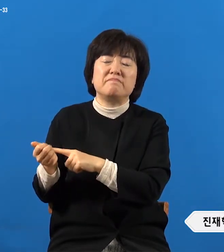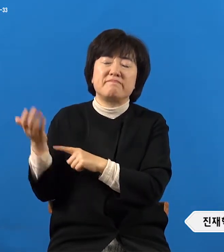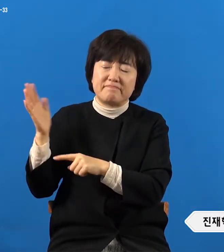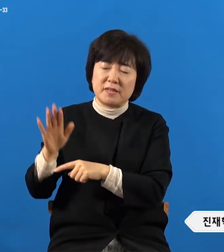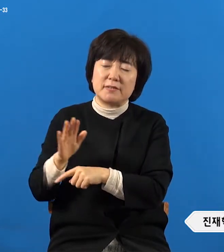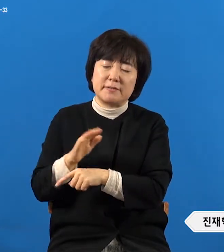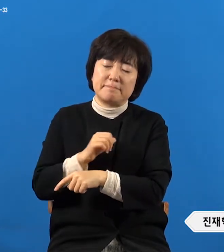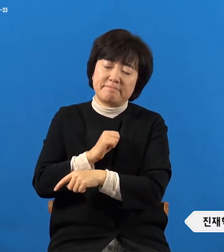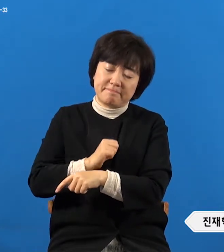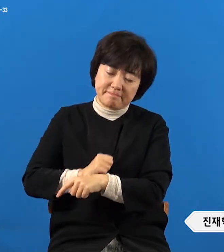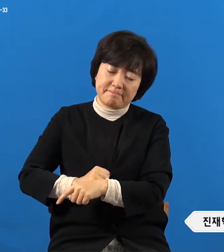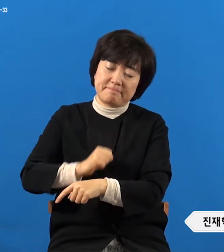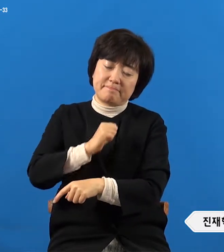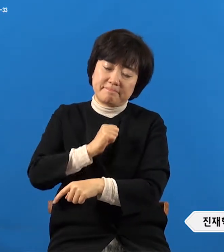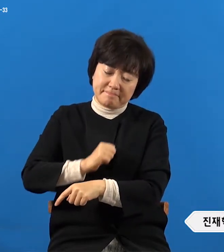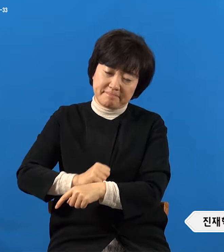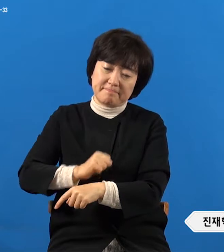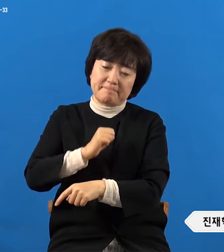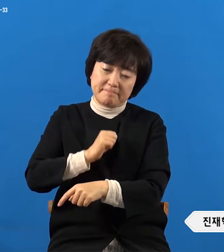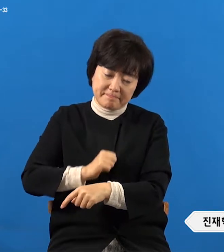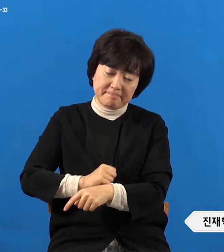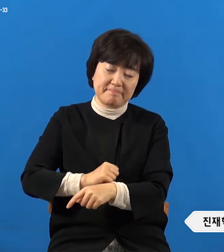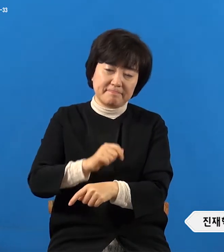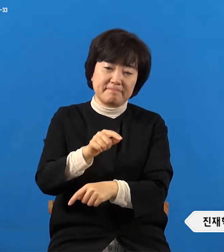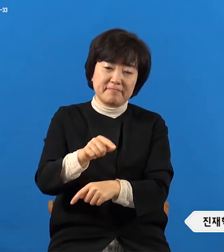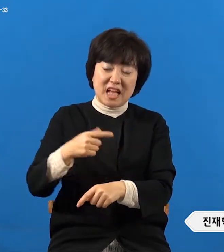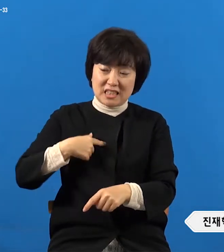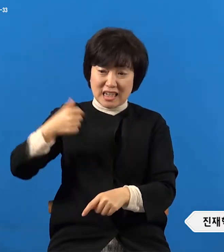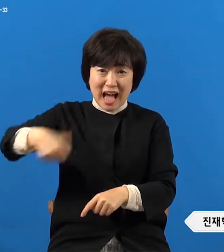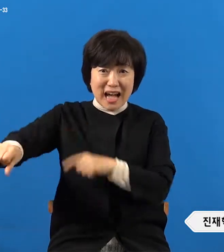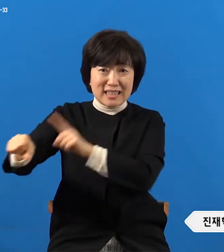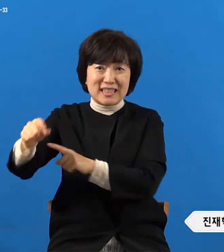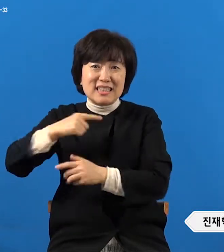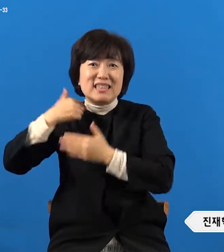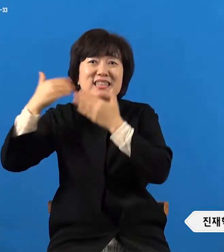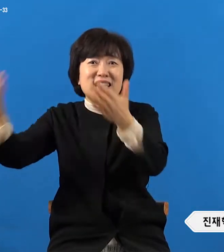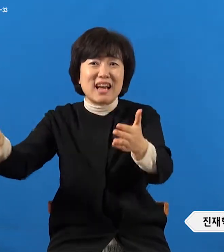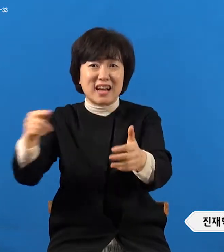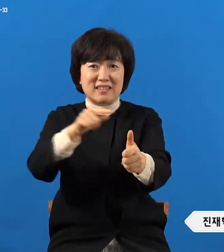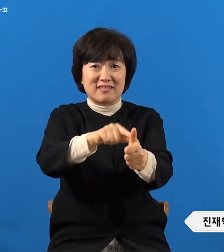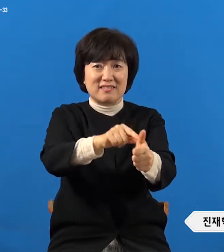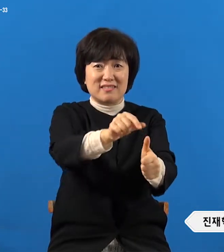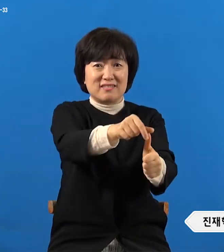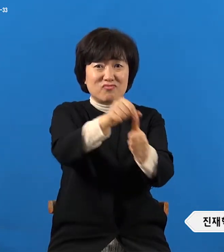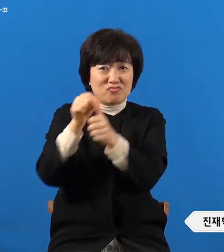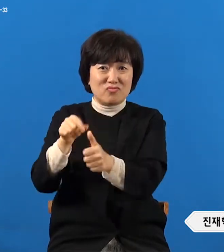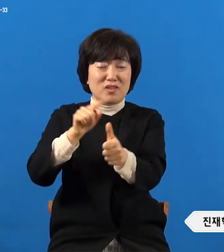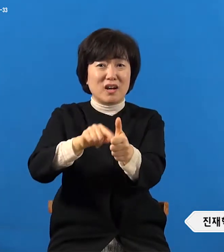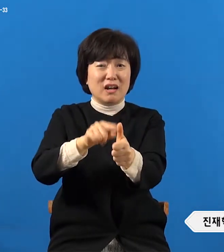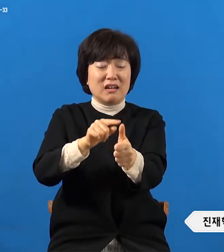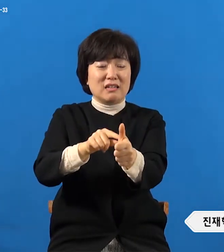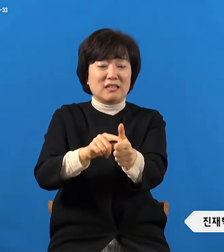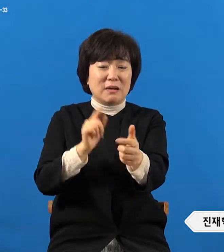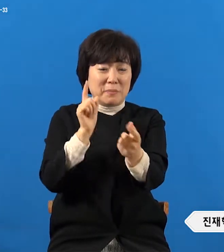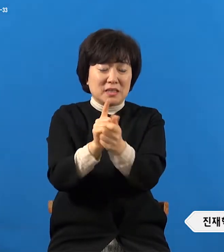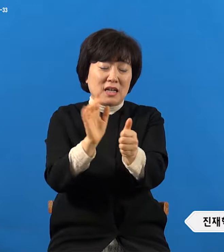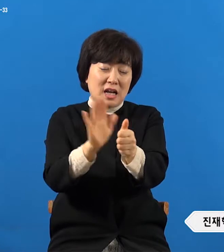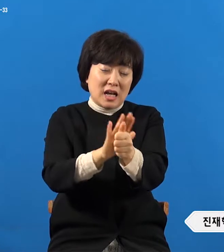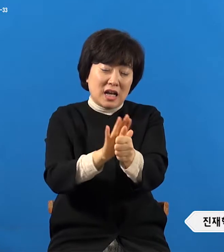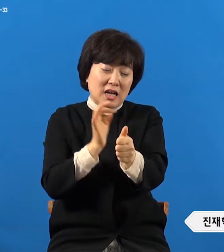부모님은 의미 있는 저녁이 되기를 바라면서 최선을 다했지만 헛수고로 끝나고